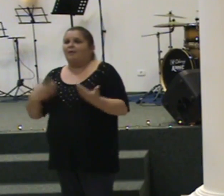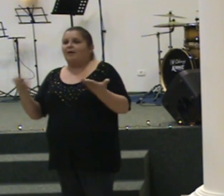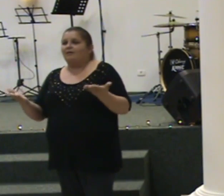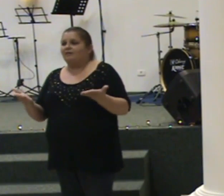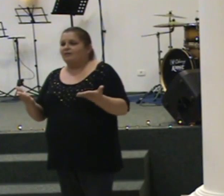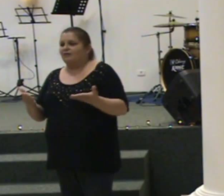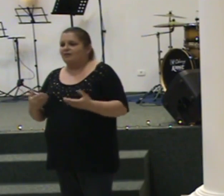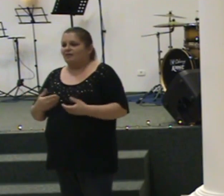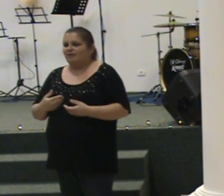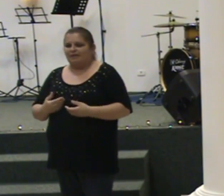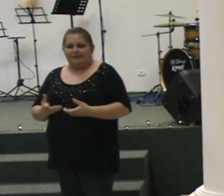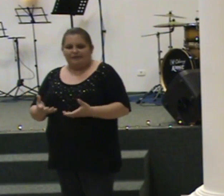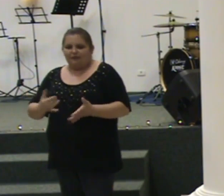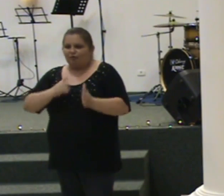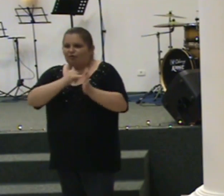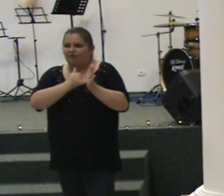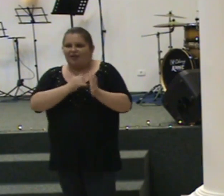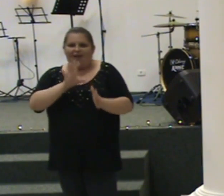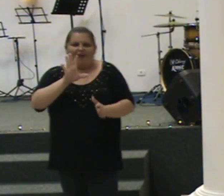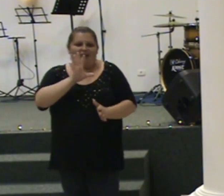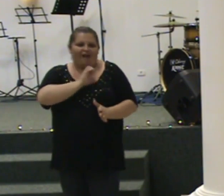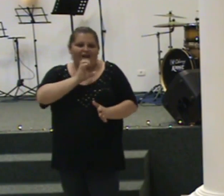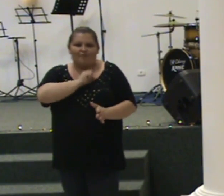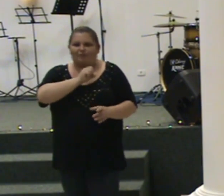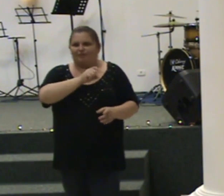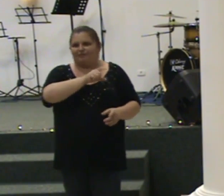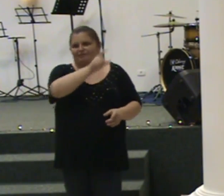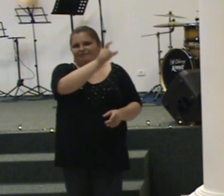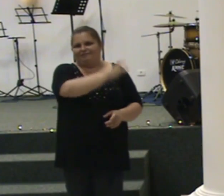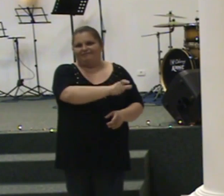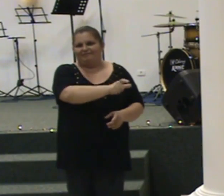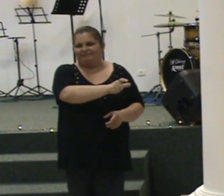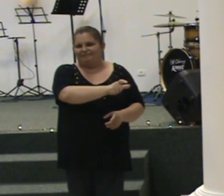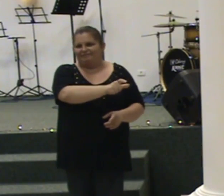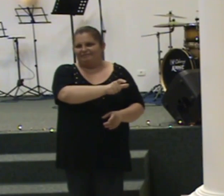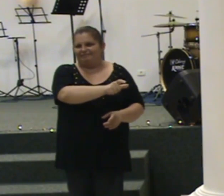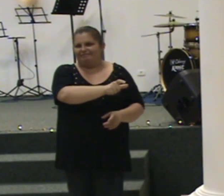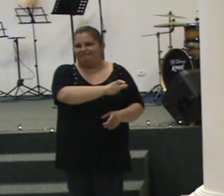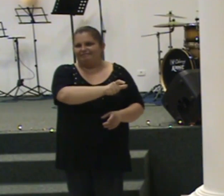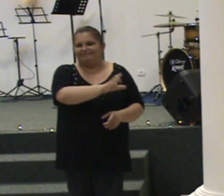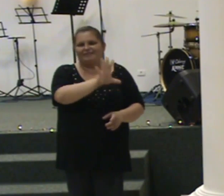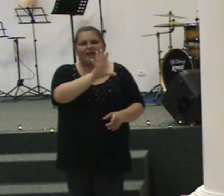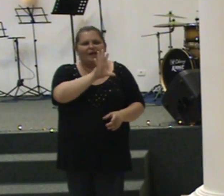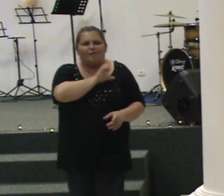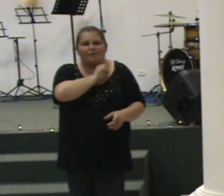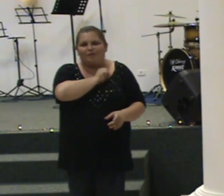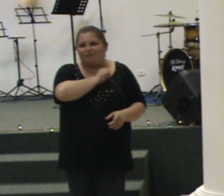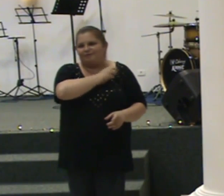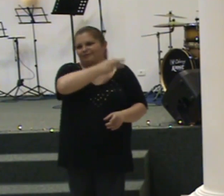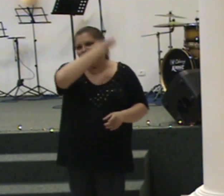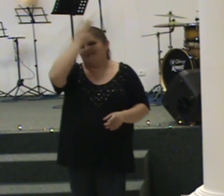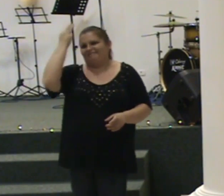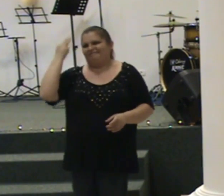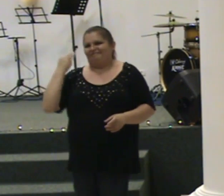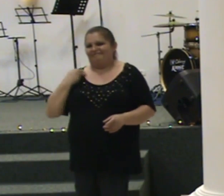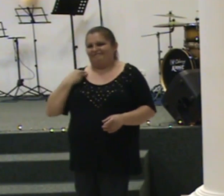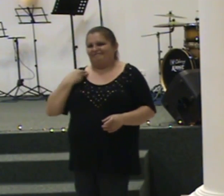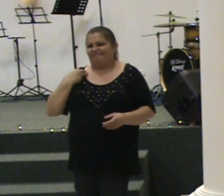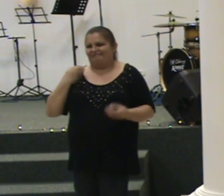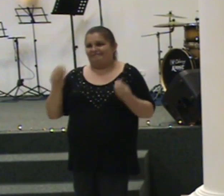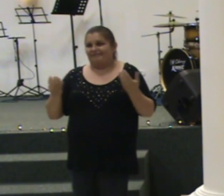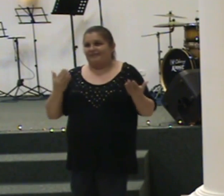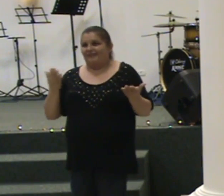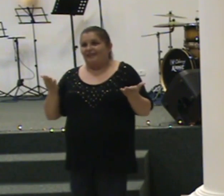mas você foi amar Maria. Que fria, né? José foi amar Maria.